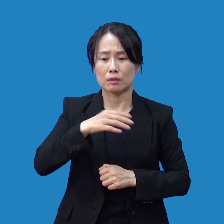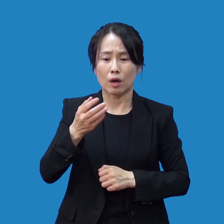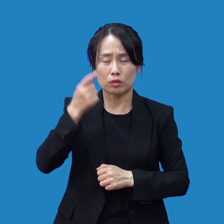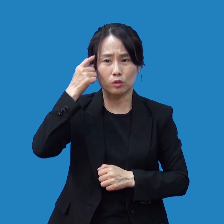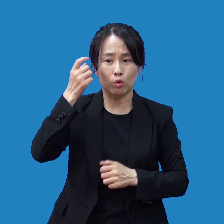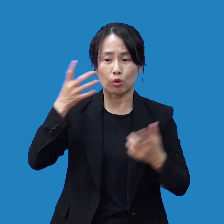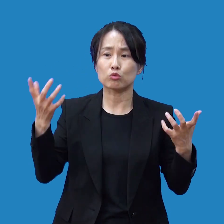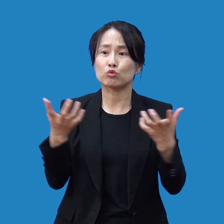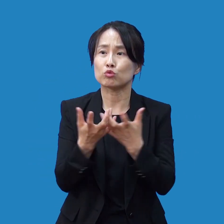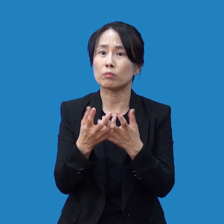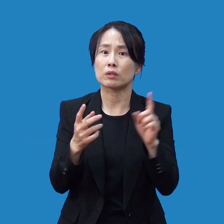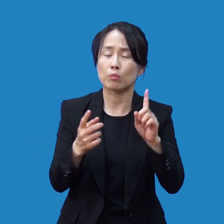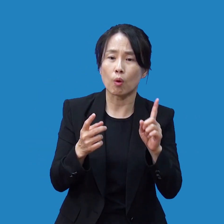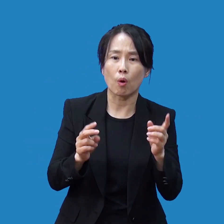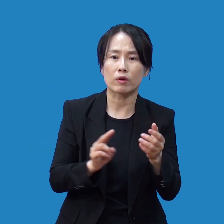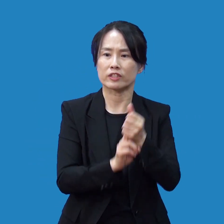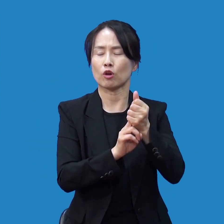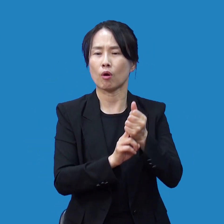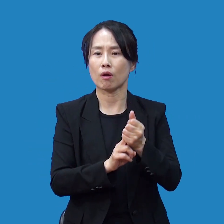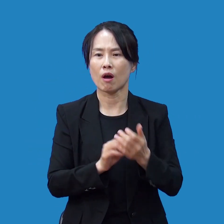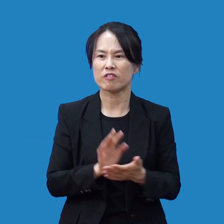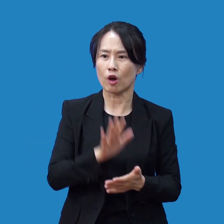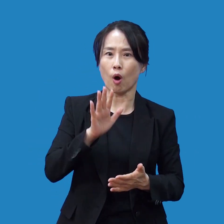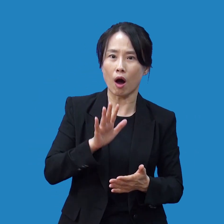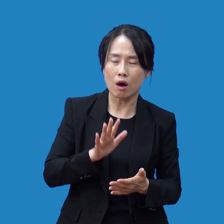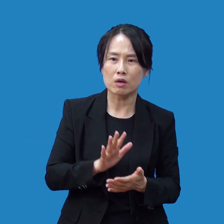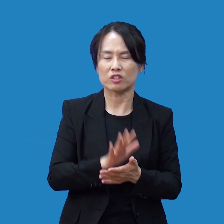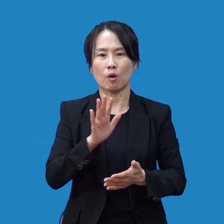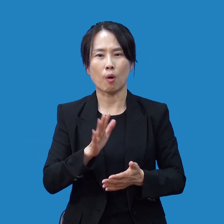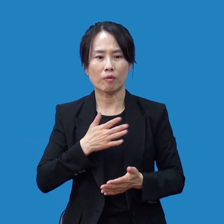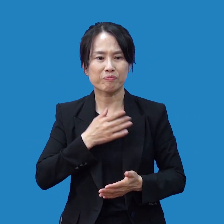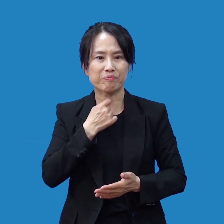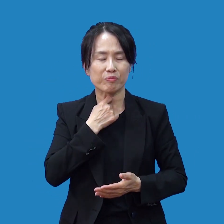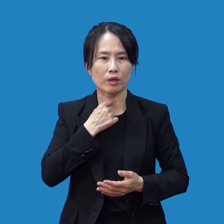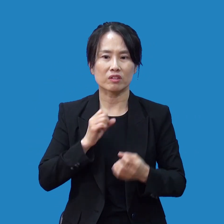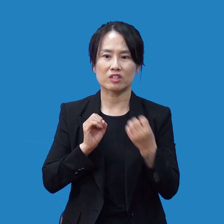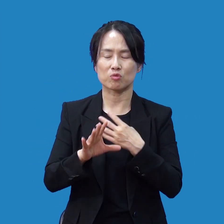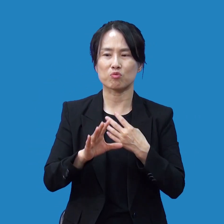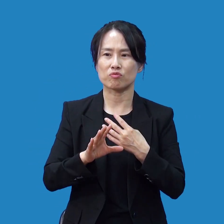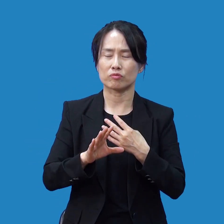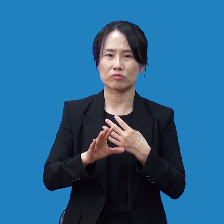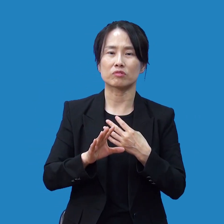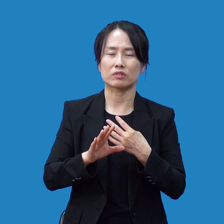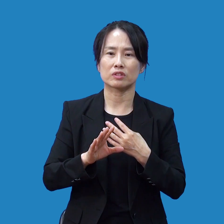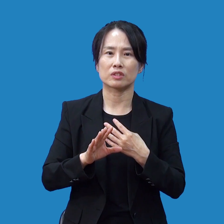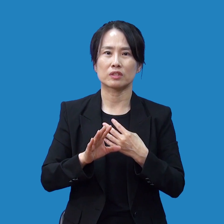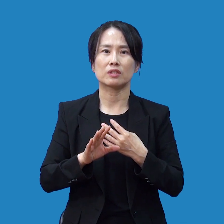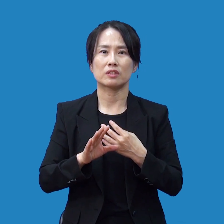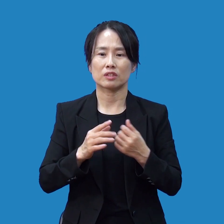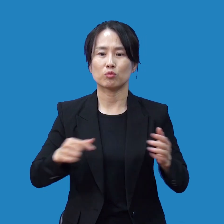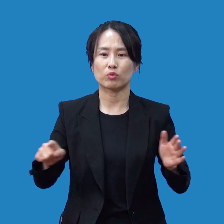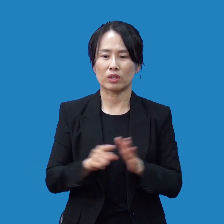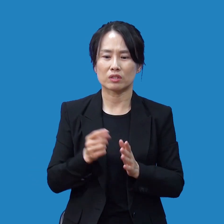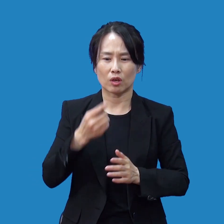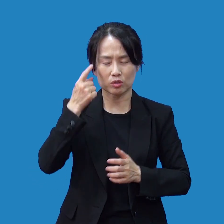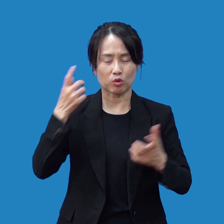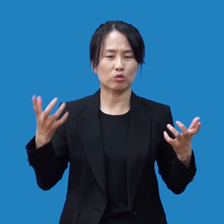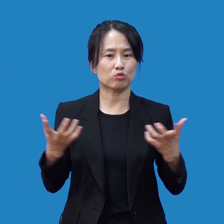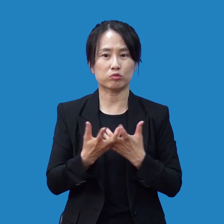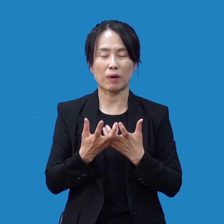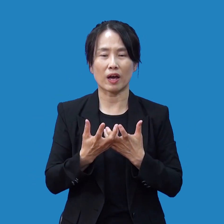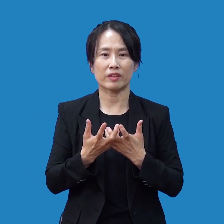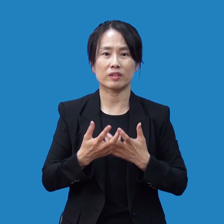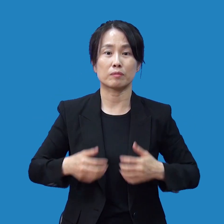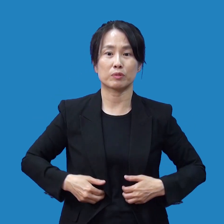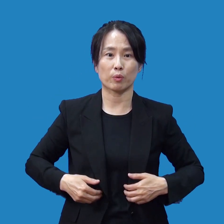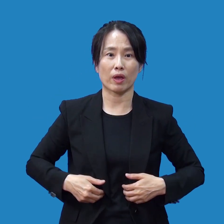감성적인 사건 정도 생각합니다. 아니면 내가 원하는 것을 성취하는 도구, 교회 성장 도구, 그게